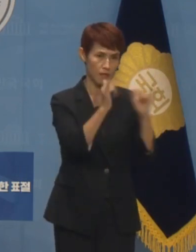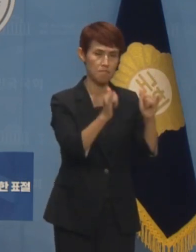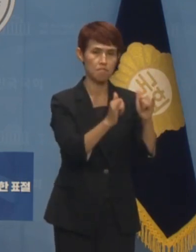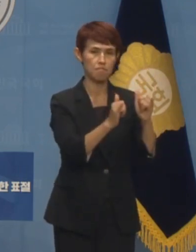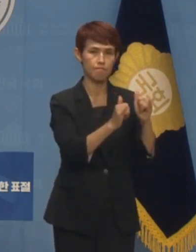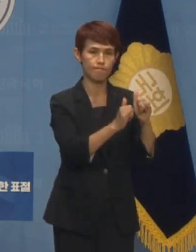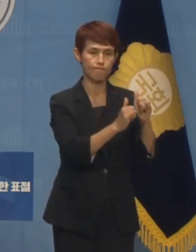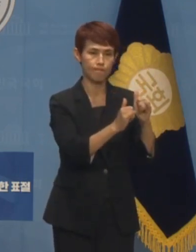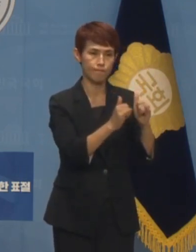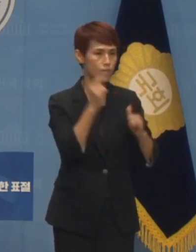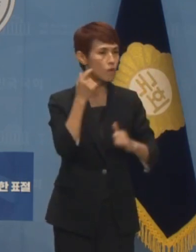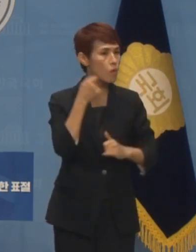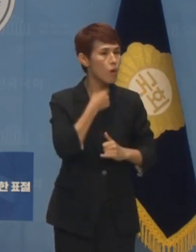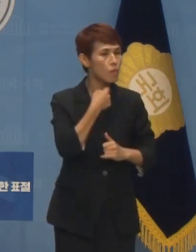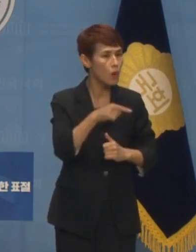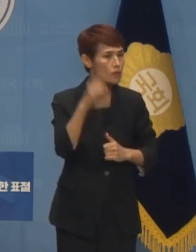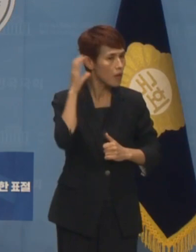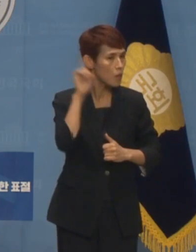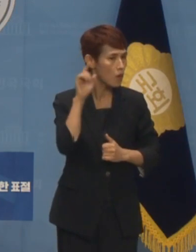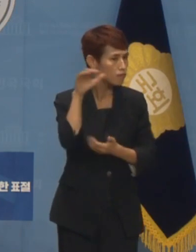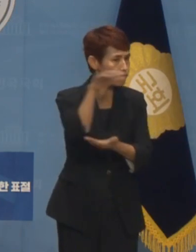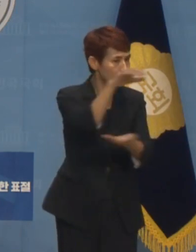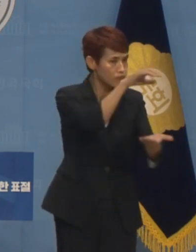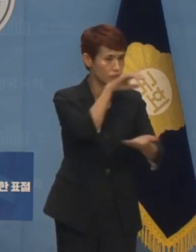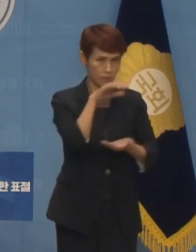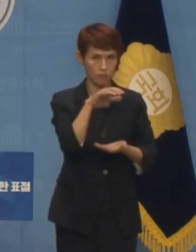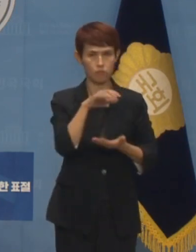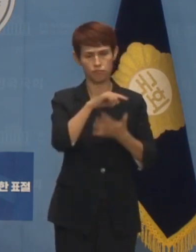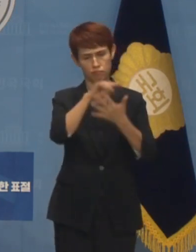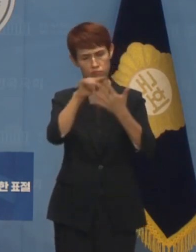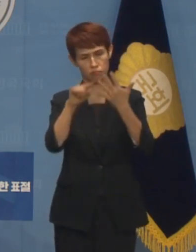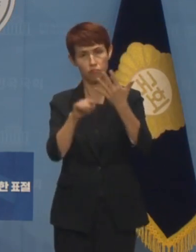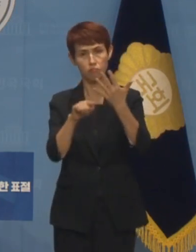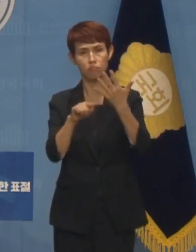인사들의 의견도 듣게 되지요. 이렇게